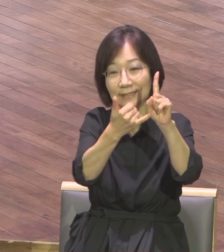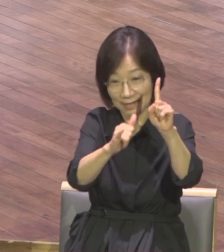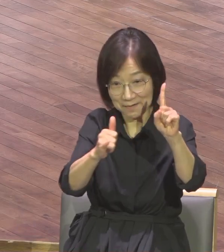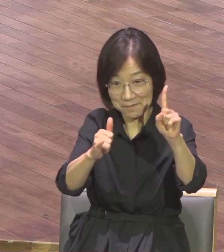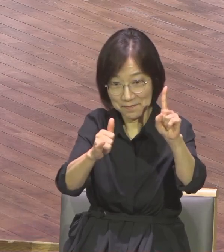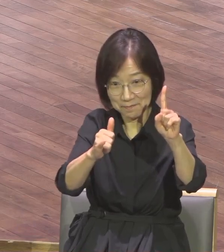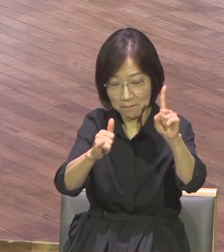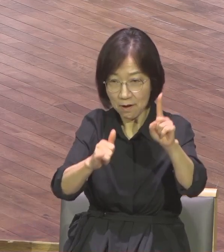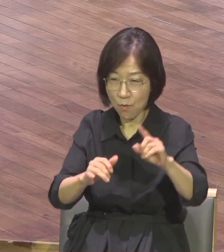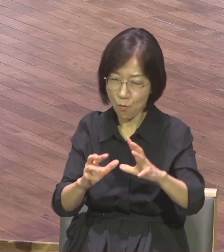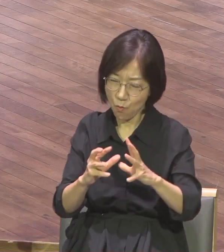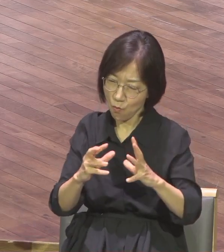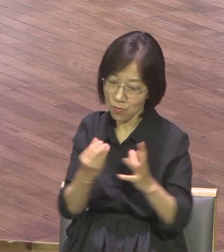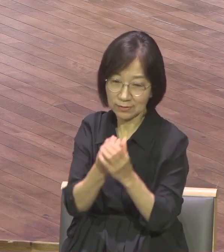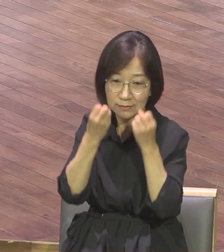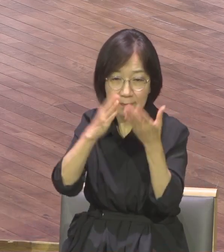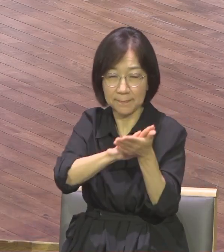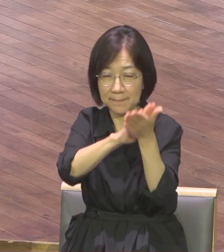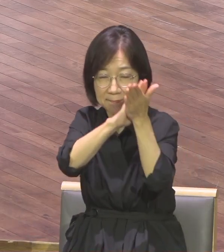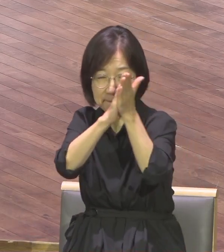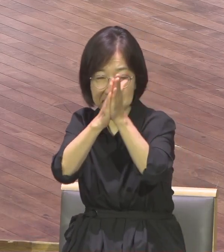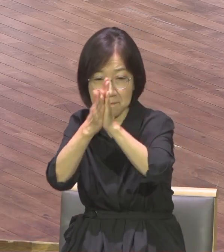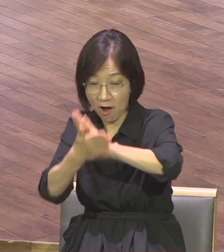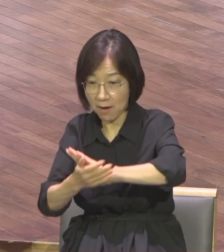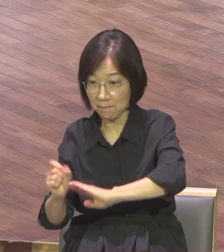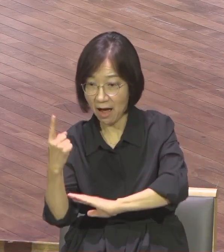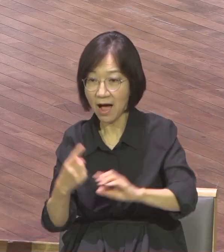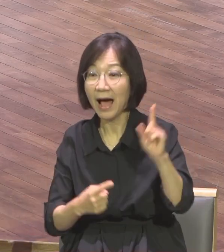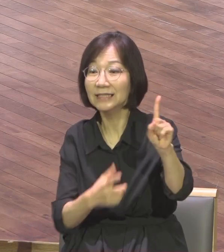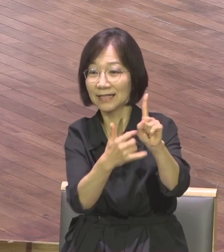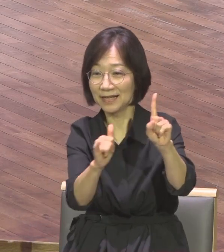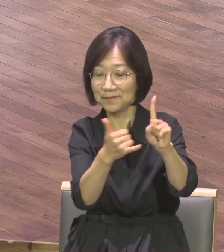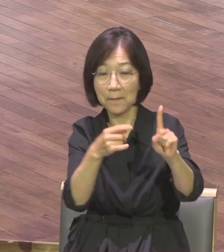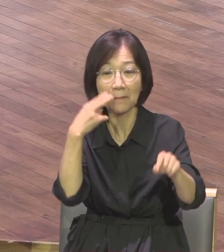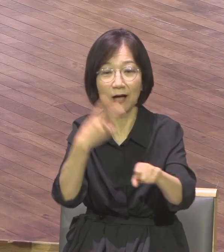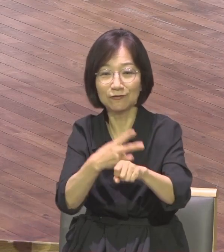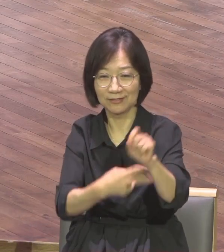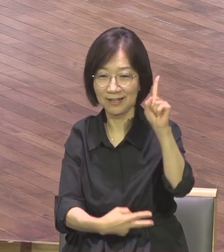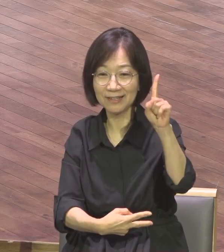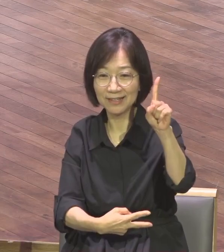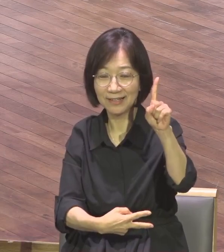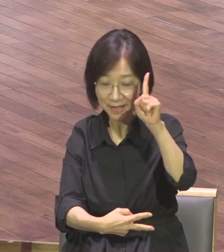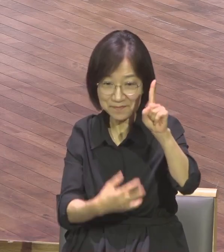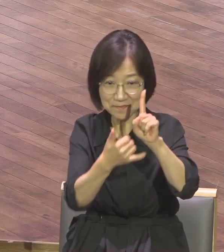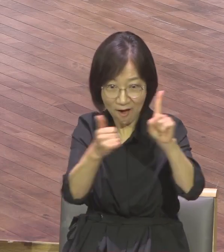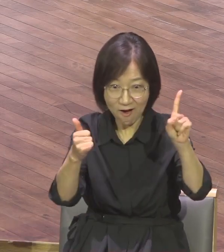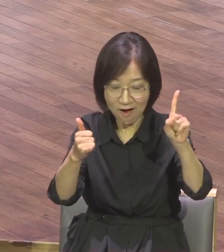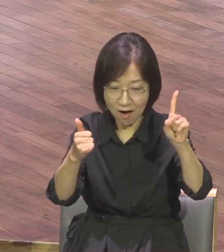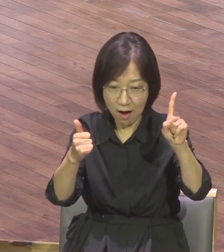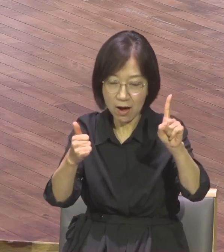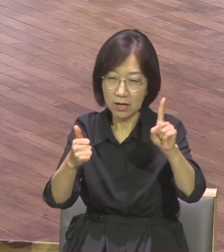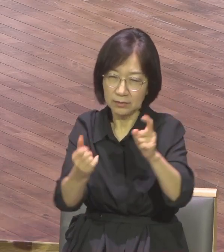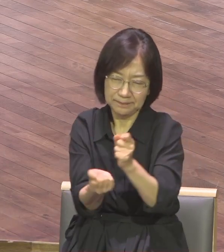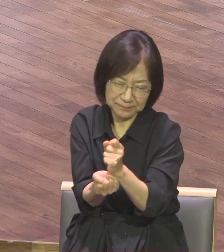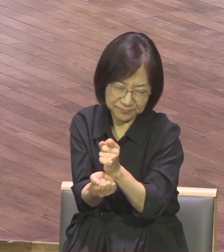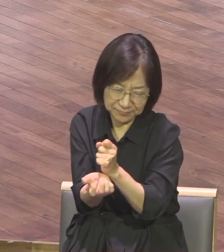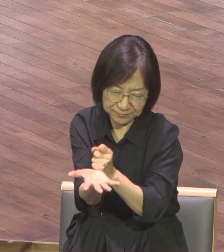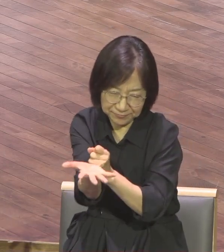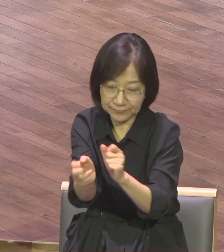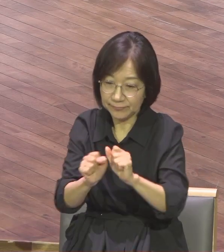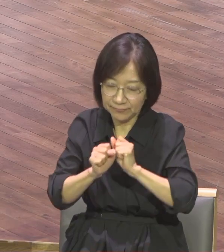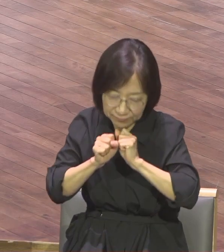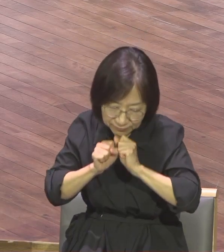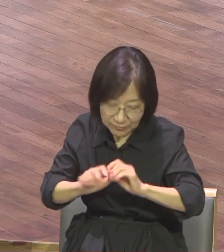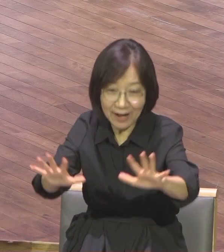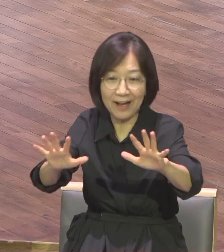한 사람의 이 회심이, 한 사람의 이 열정이, 한 사람의 이 확신이 얼마나 중요한가를 우리가